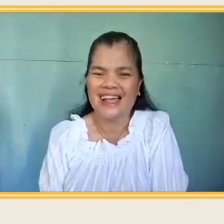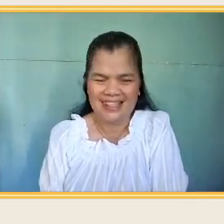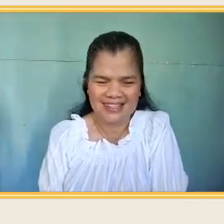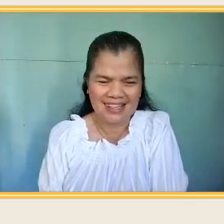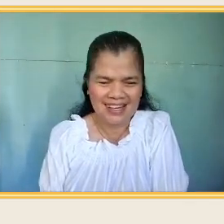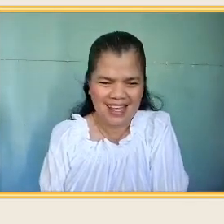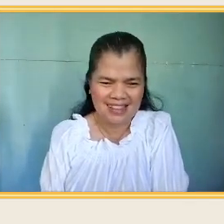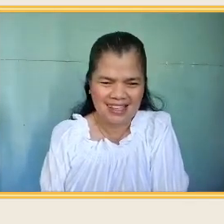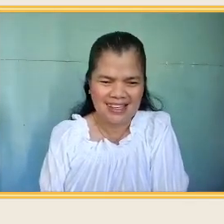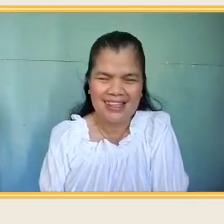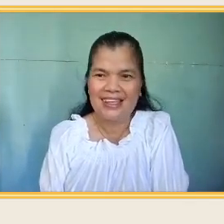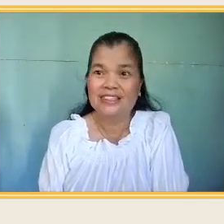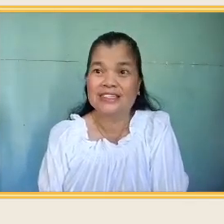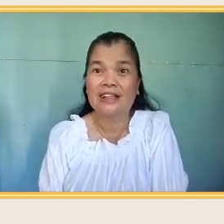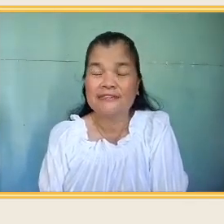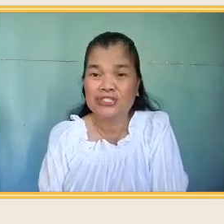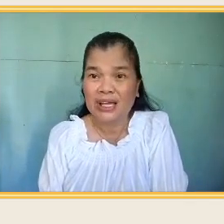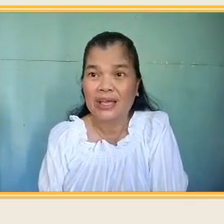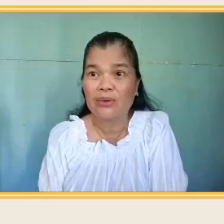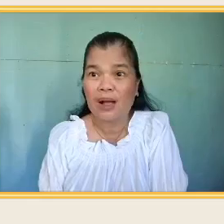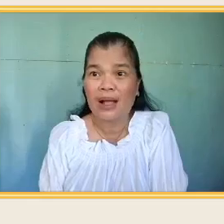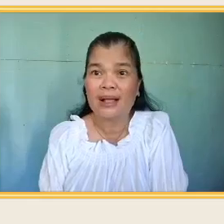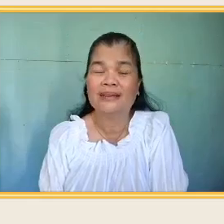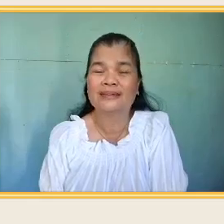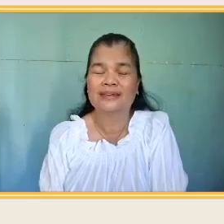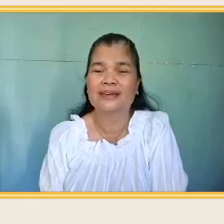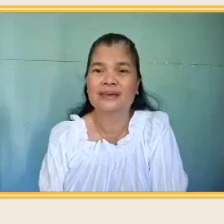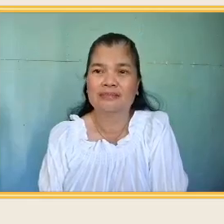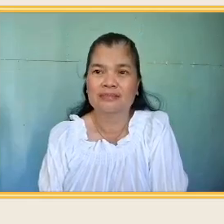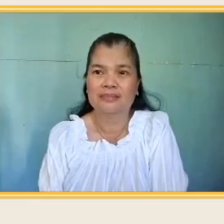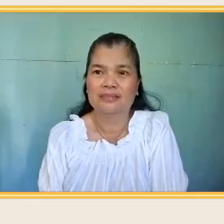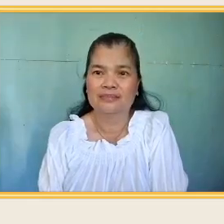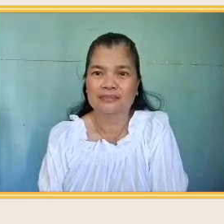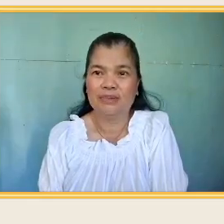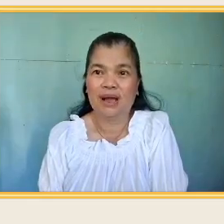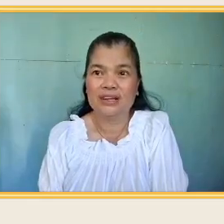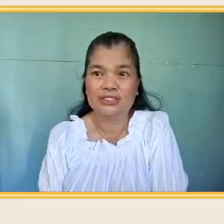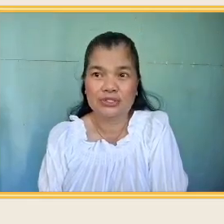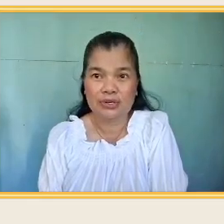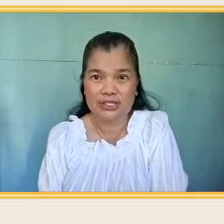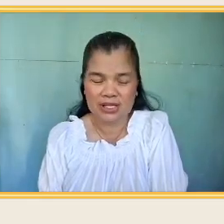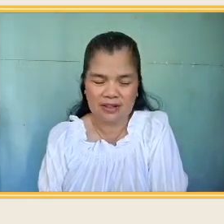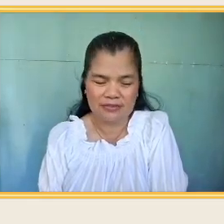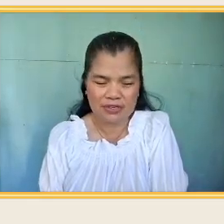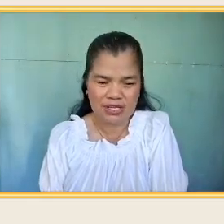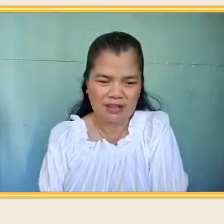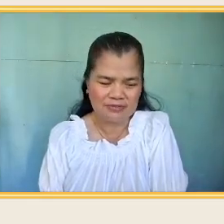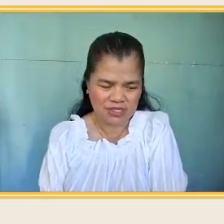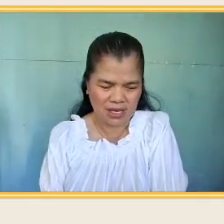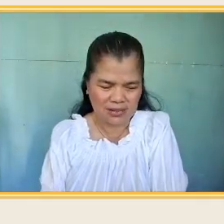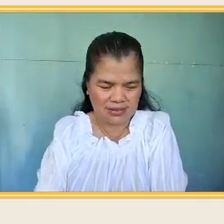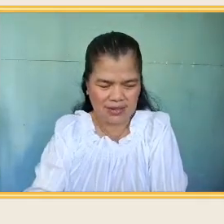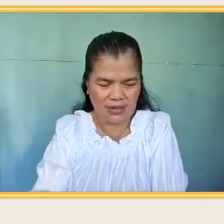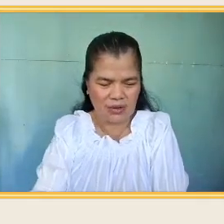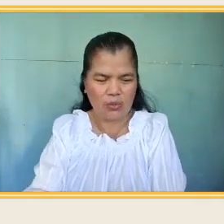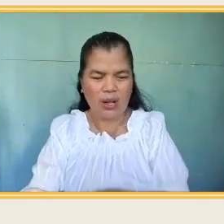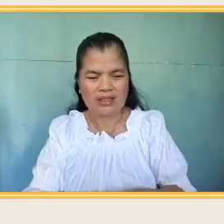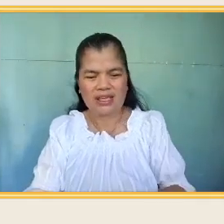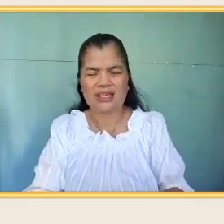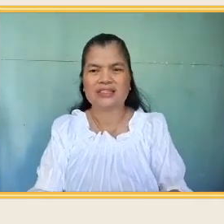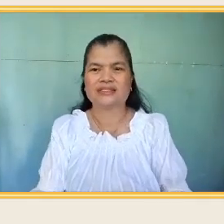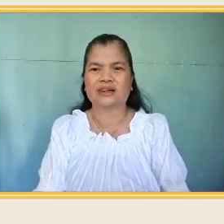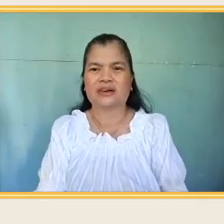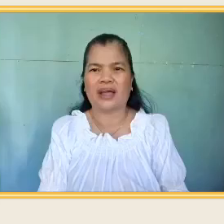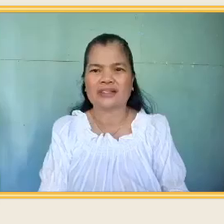Sige nga, tingnan natin. Self-check kayo ha. Be honest to yourself. You self-check.